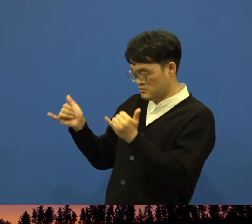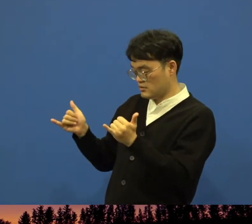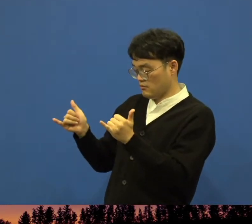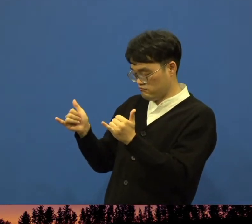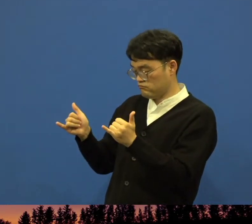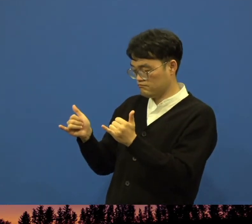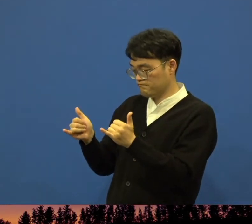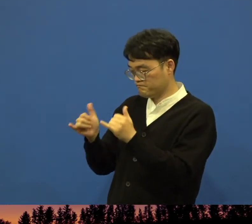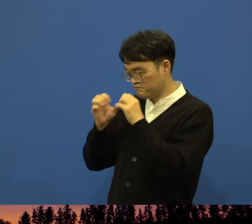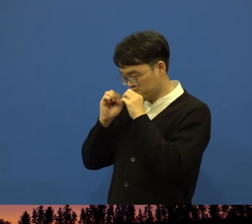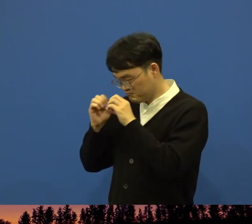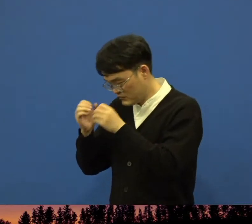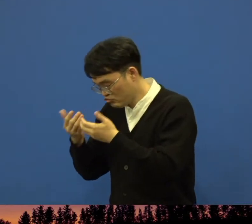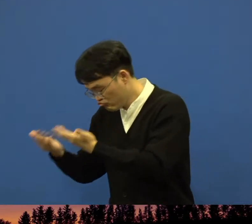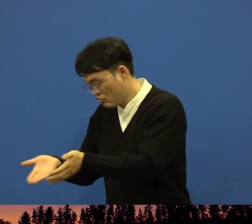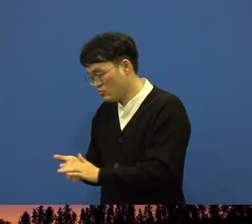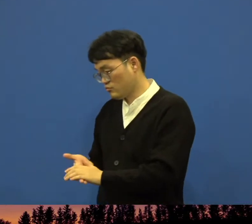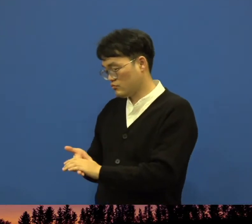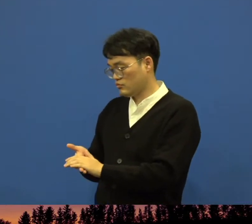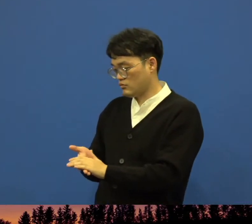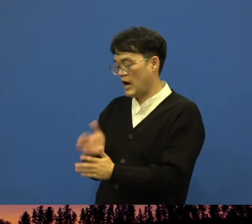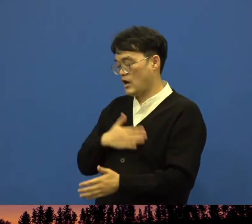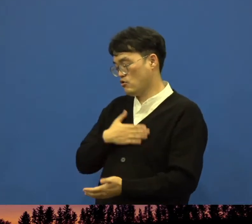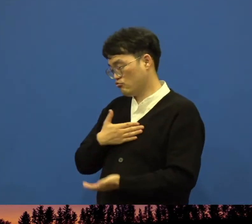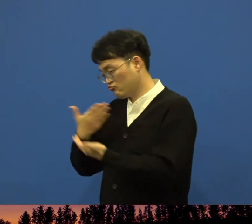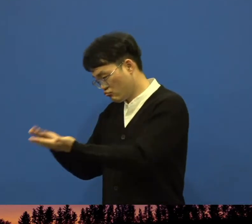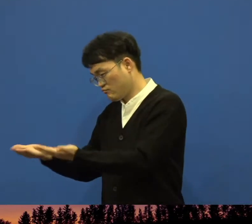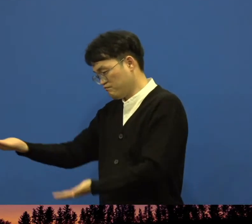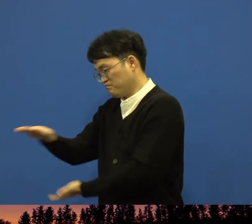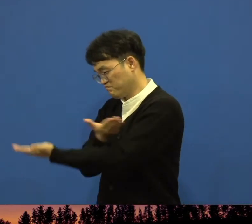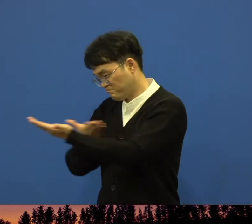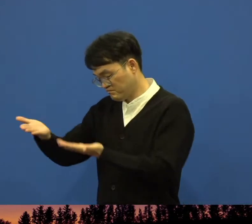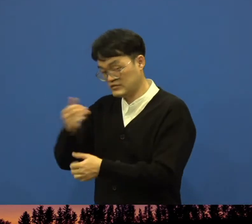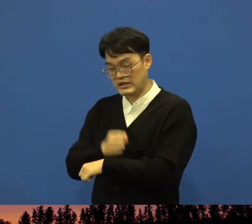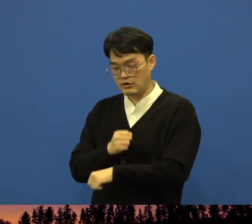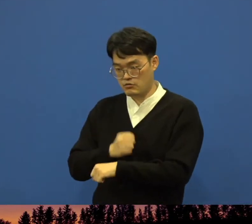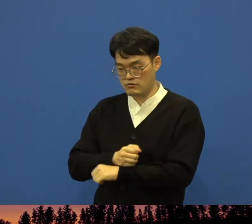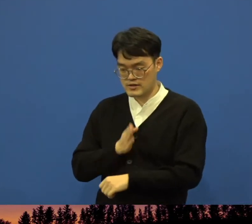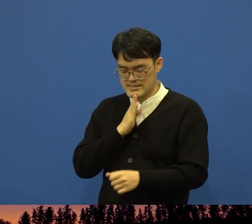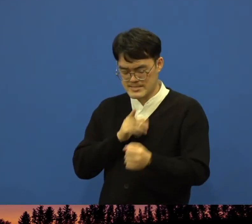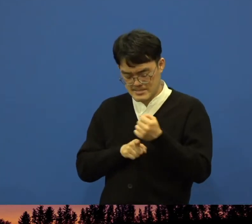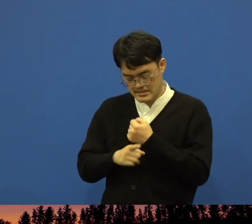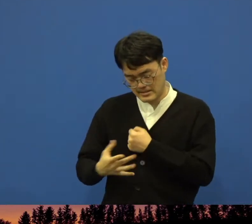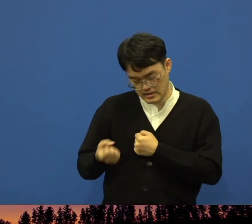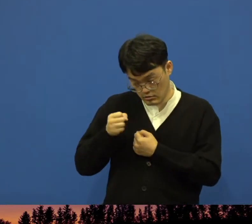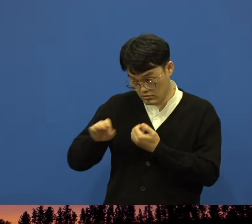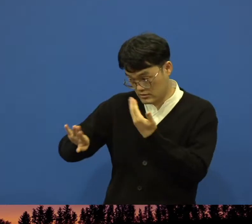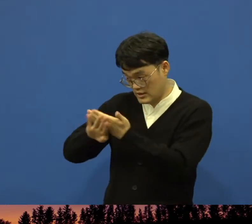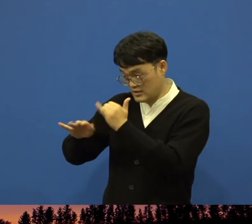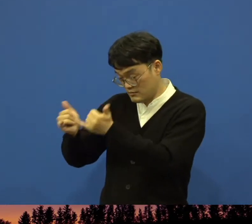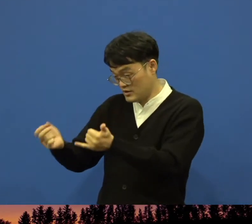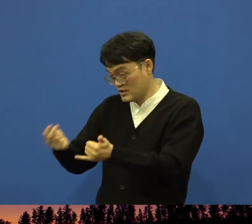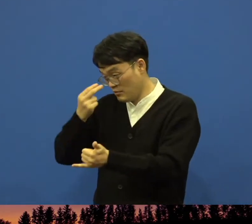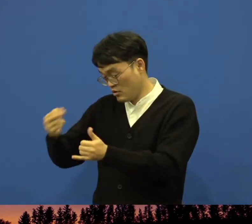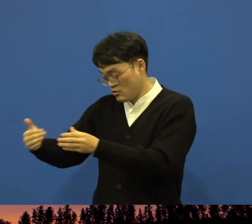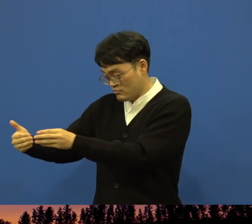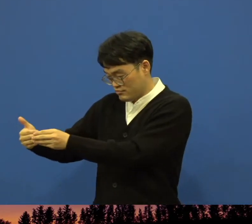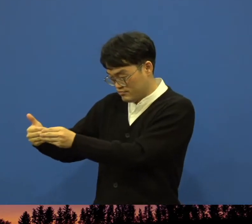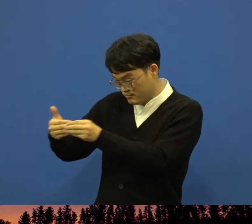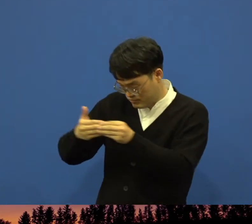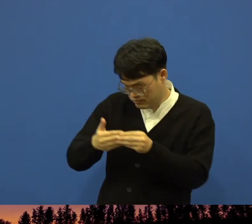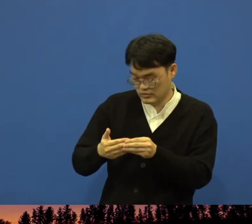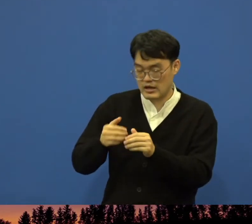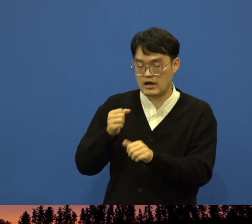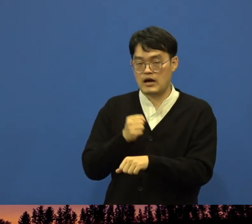그것을 전해주고 공유하고 그 진리로 다른 사람들을 생명의 길로 이끄는 일에